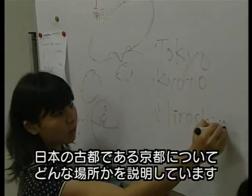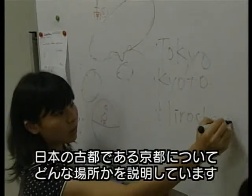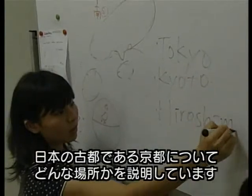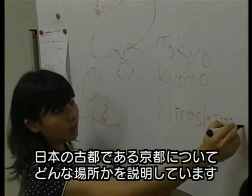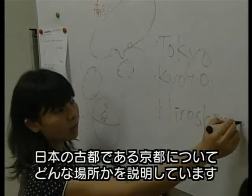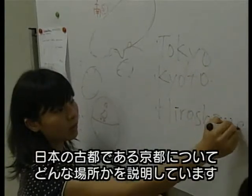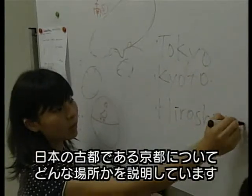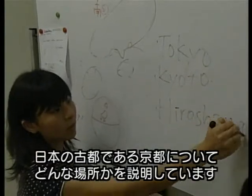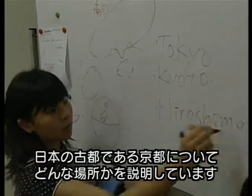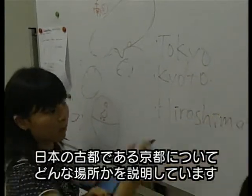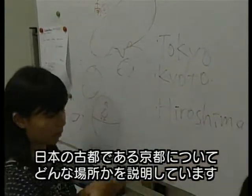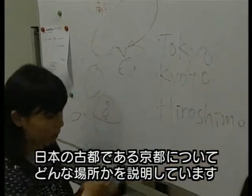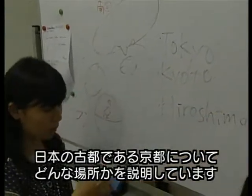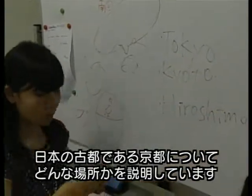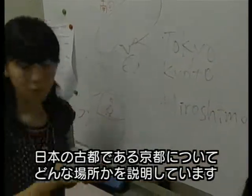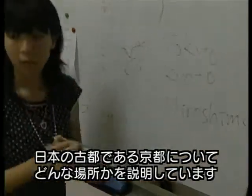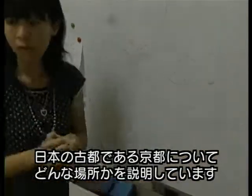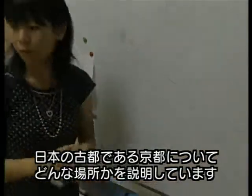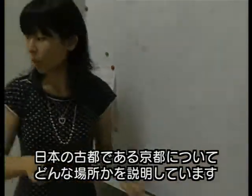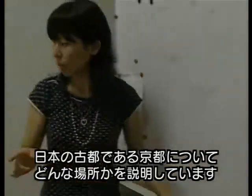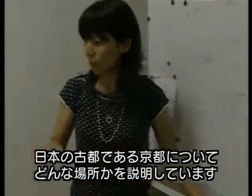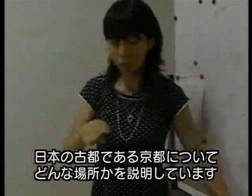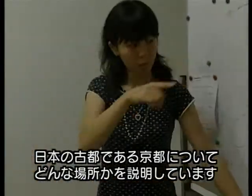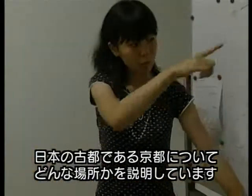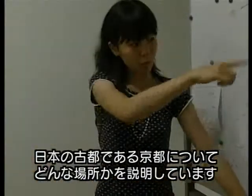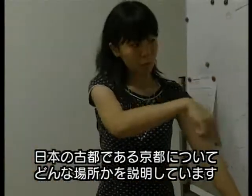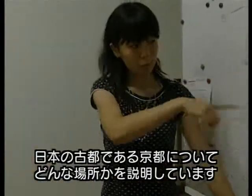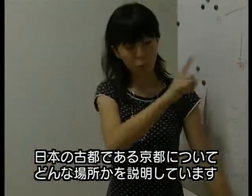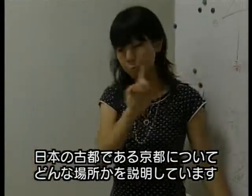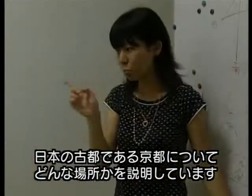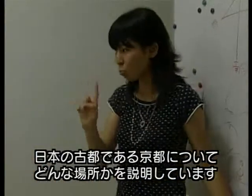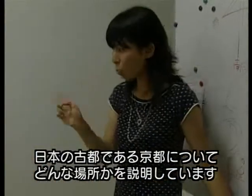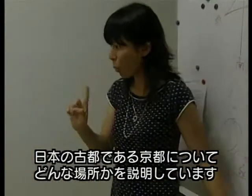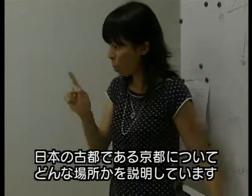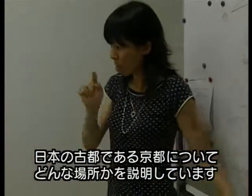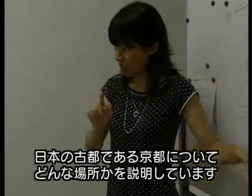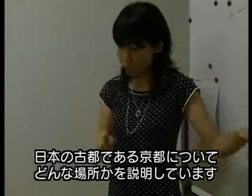都についてどんな場所かを説明しようとしています。